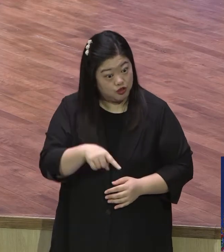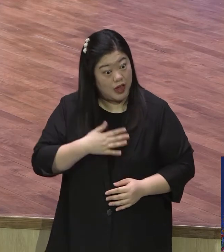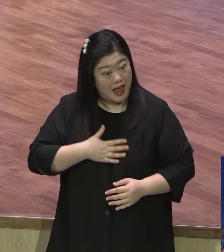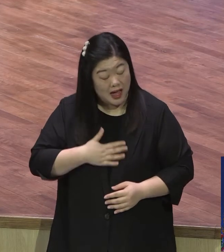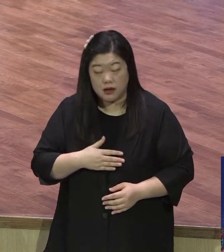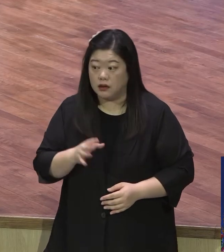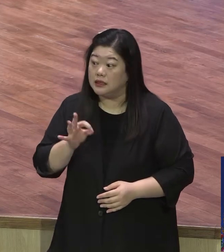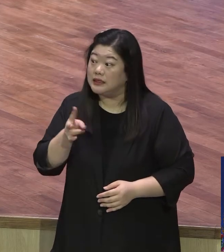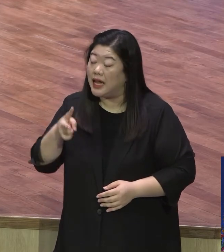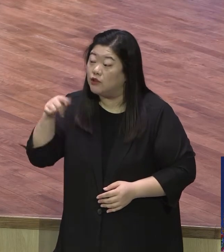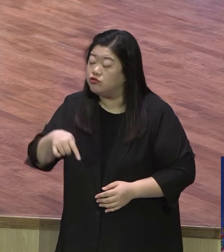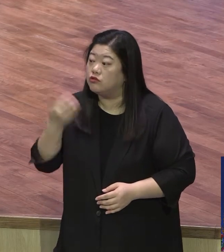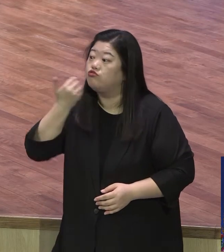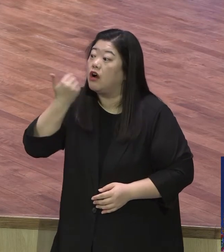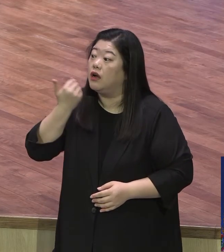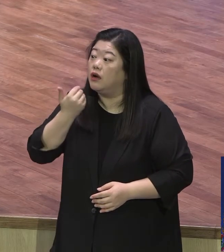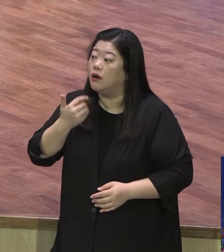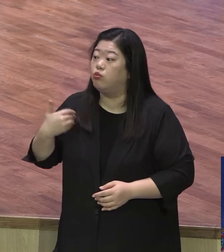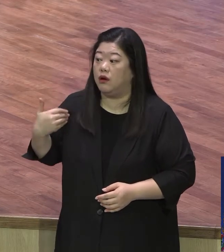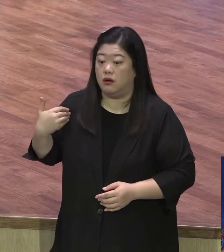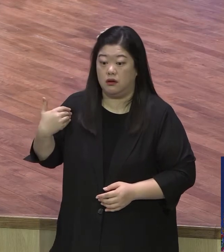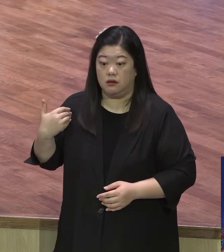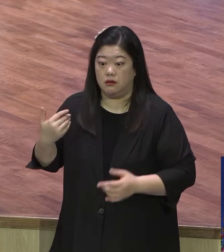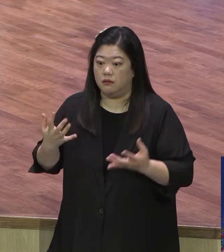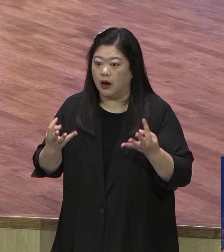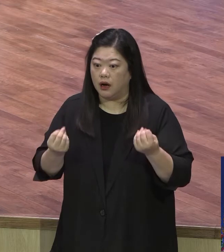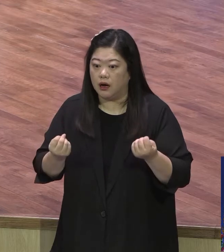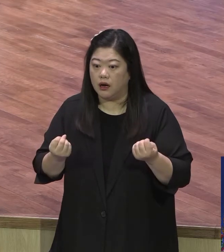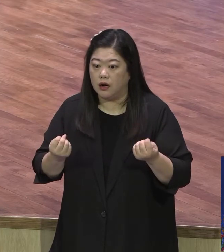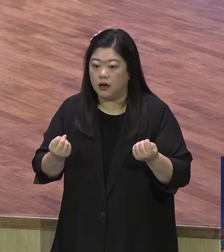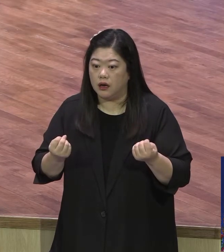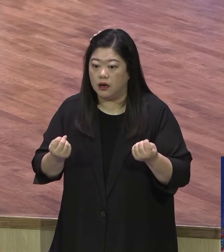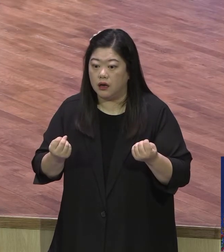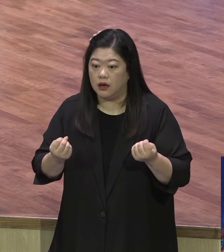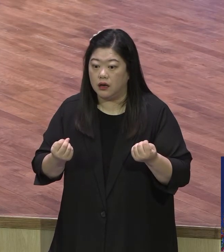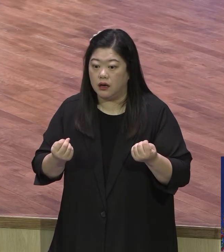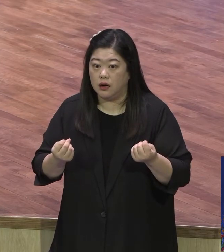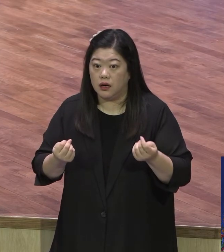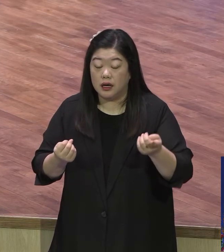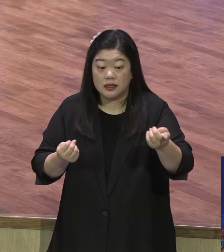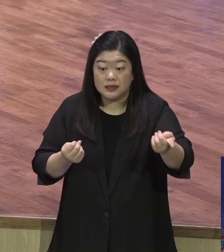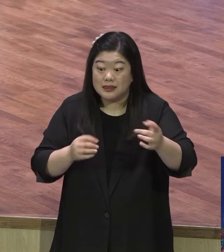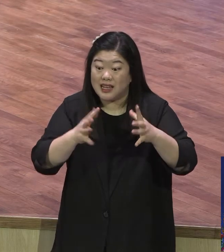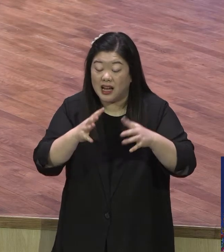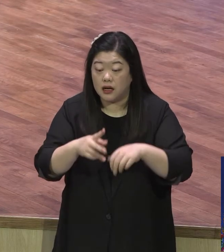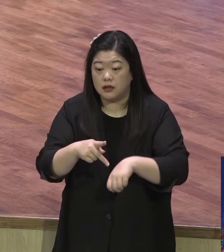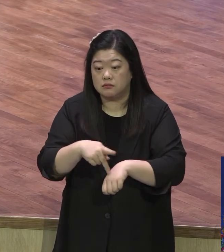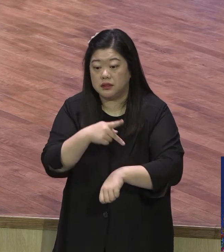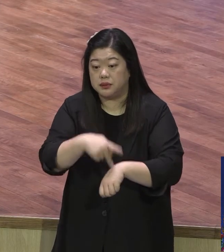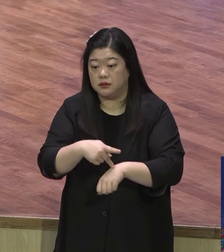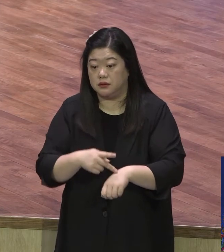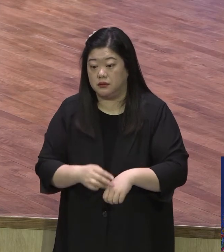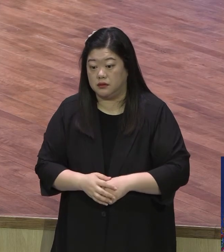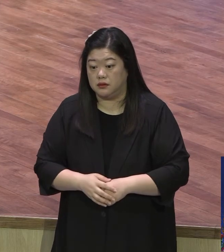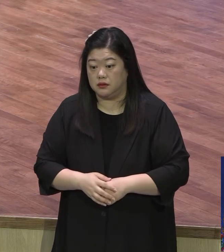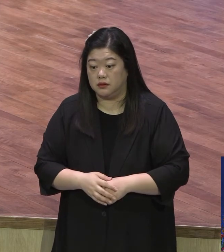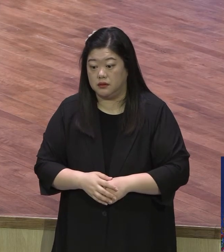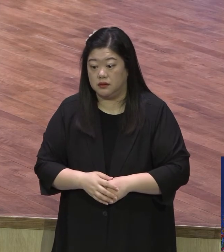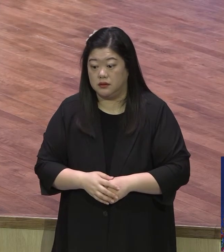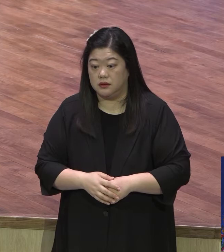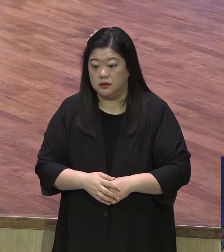어디서 모르는지 아십니까 그것도 기독교 오래됐다는 필리핀에서 모른다 몰라요 케냐